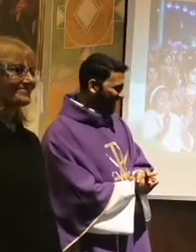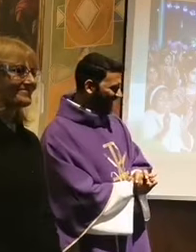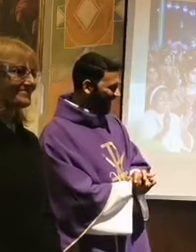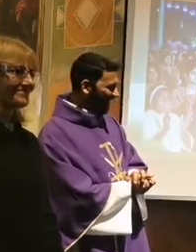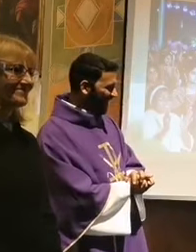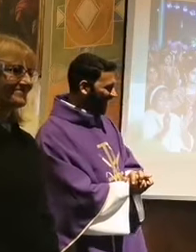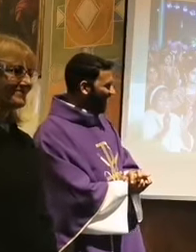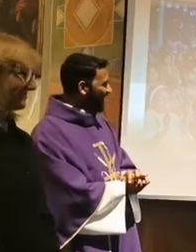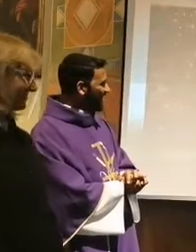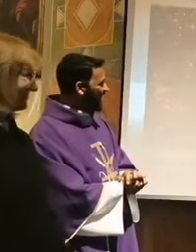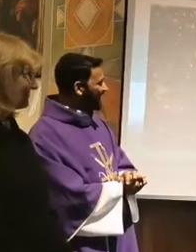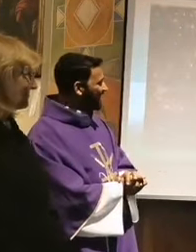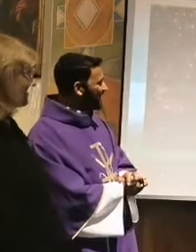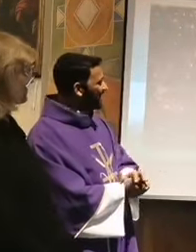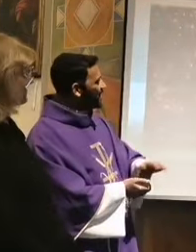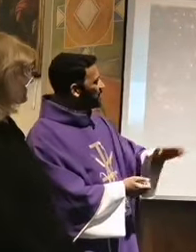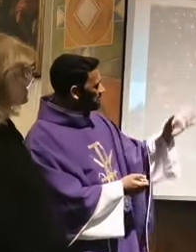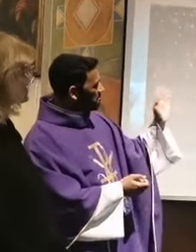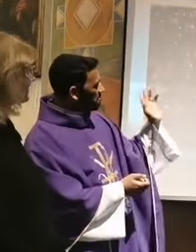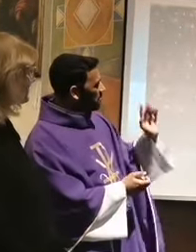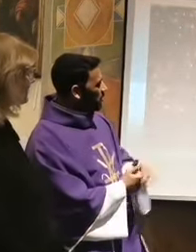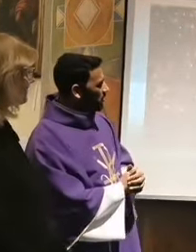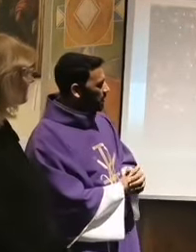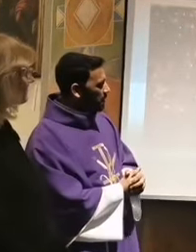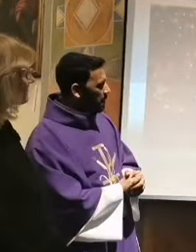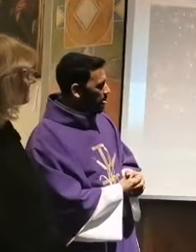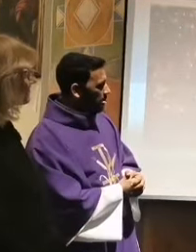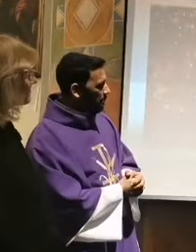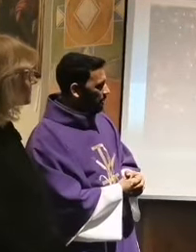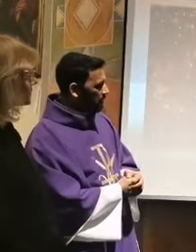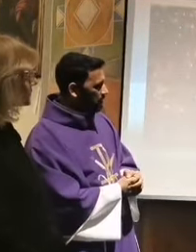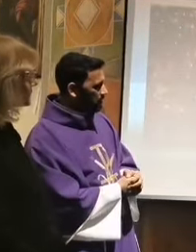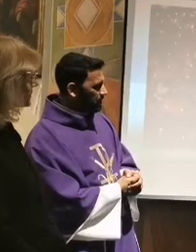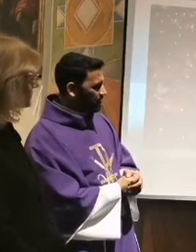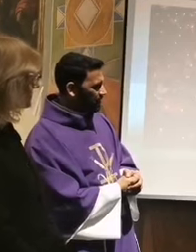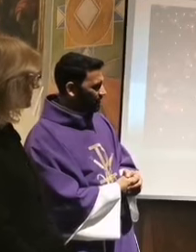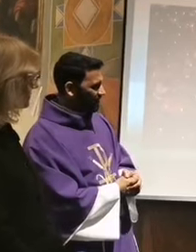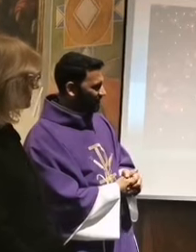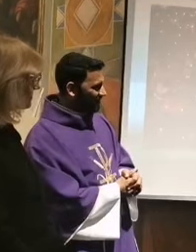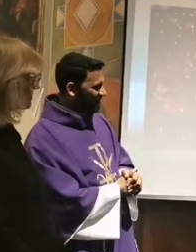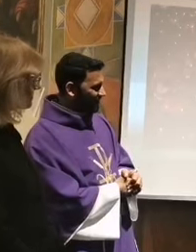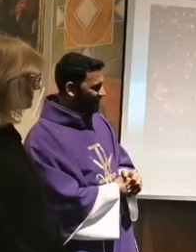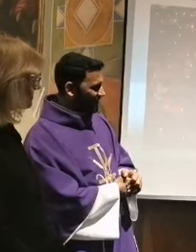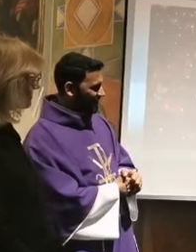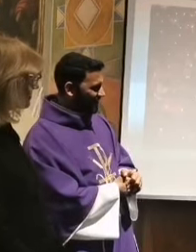O, patrzcie, dużo młodzieży.